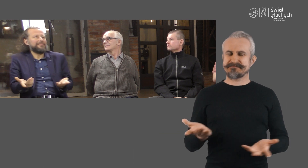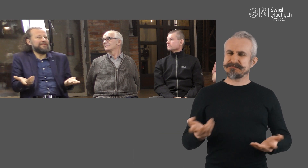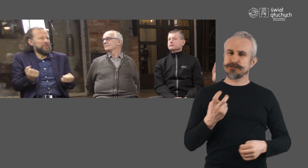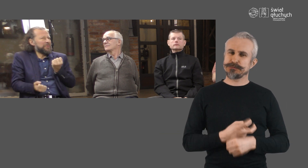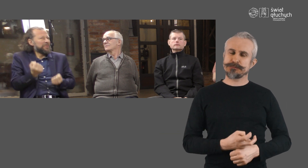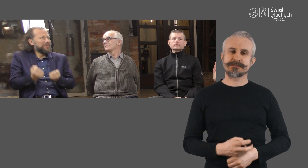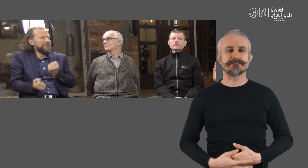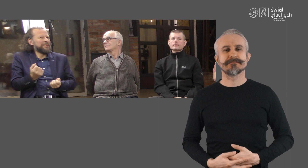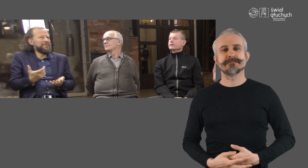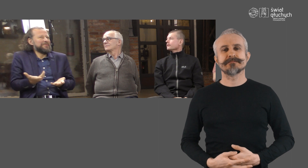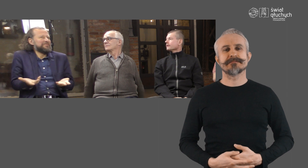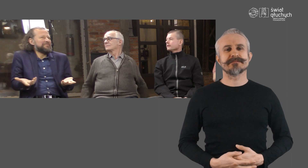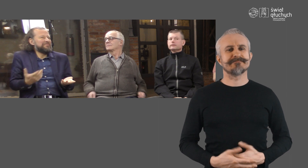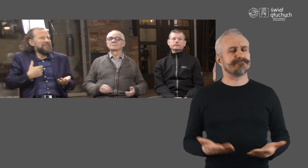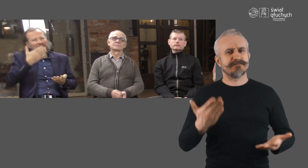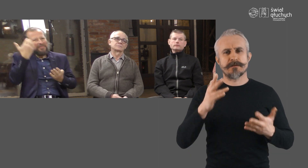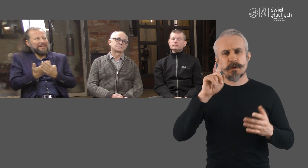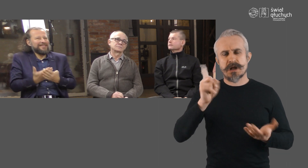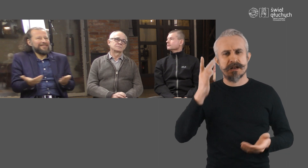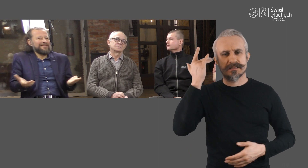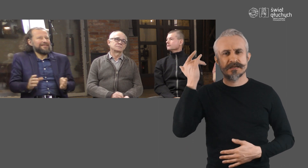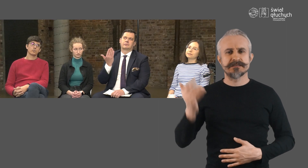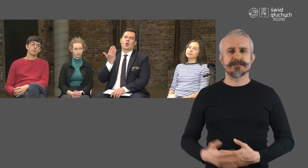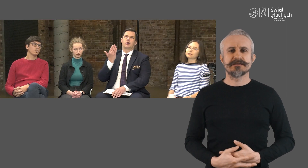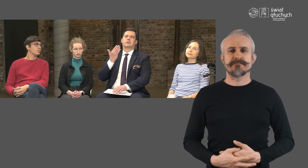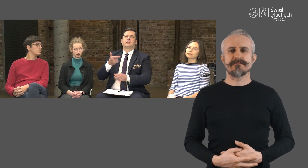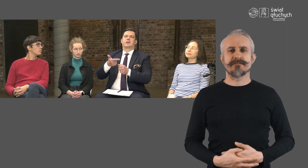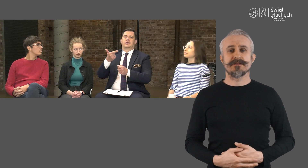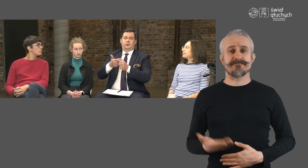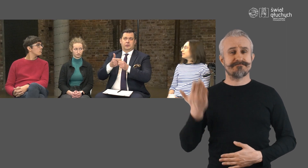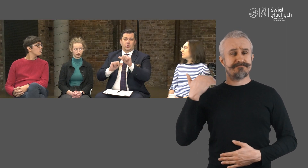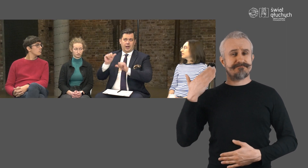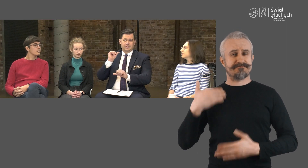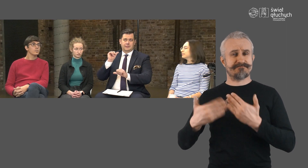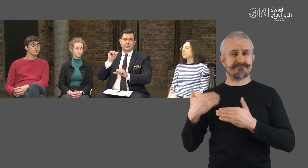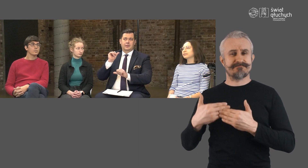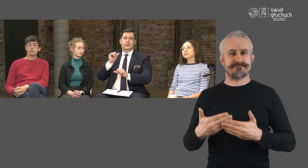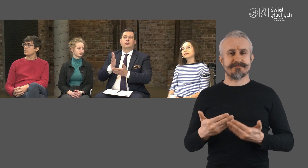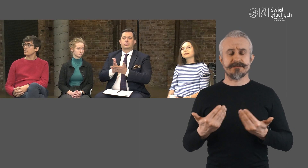wiem, no trudno jest powiedzieć, jaki jest dobry wybór. Nie wiem, dlaczego tak się dzieje.